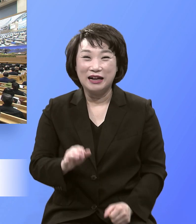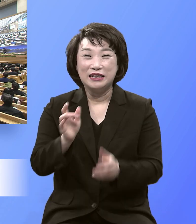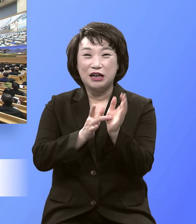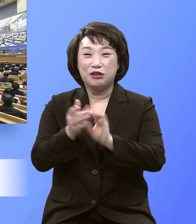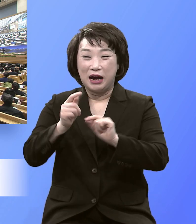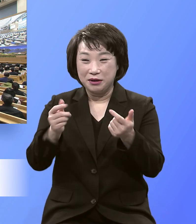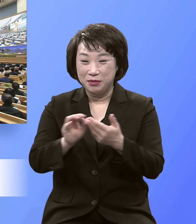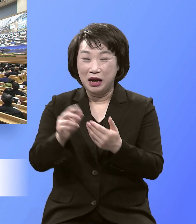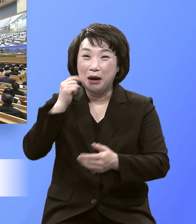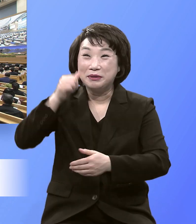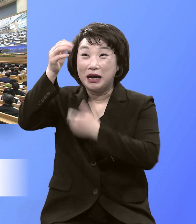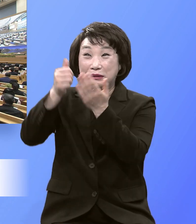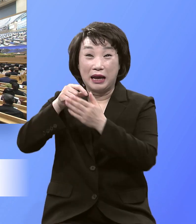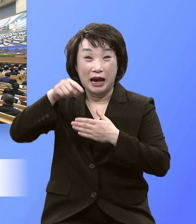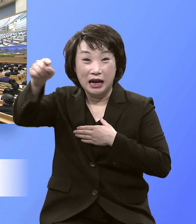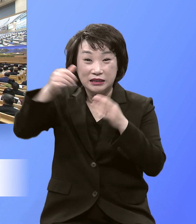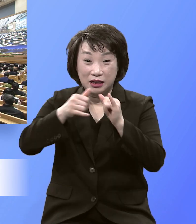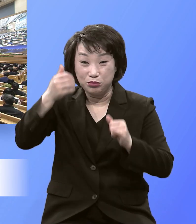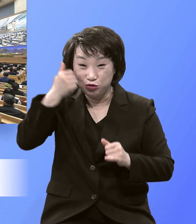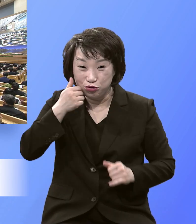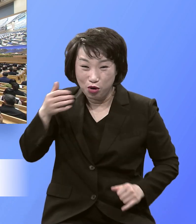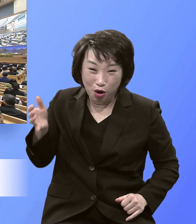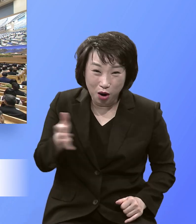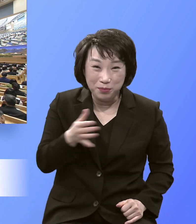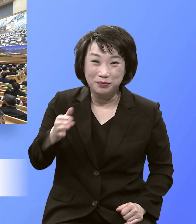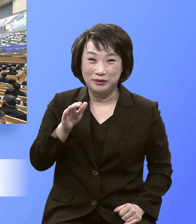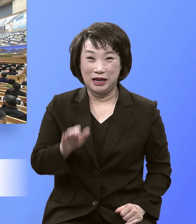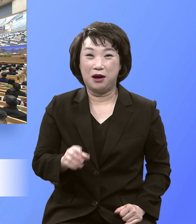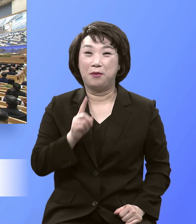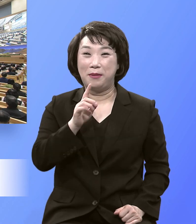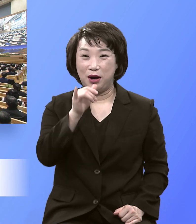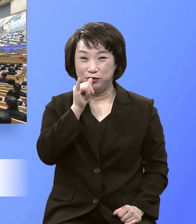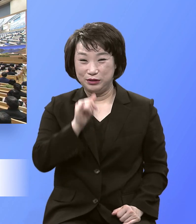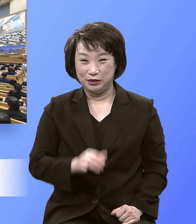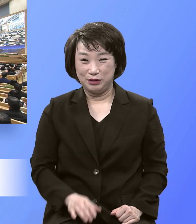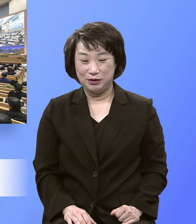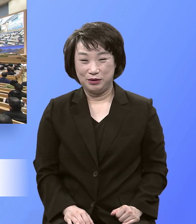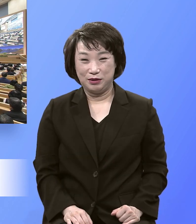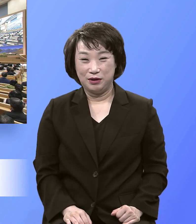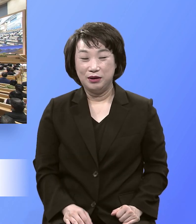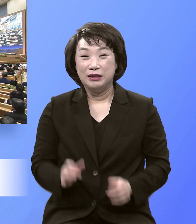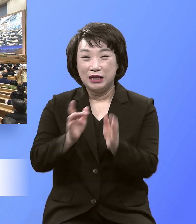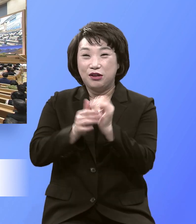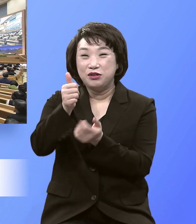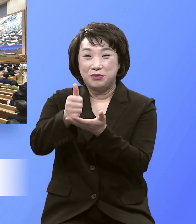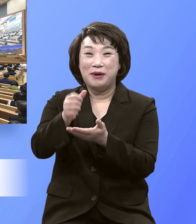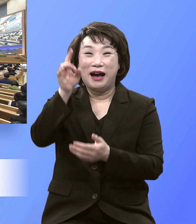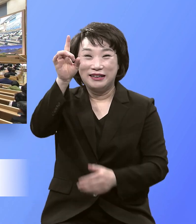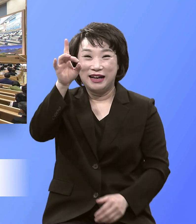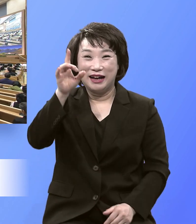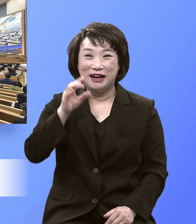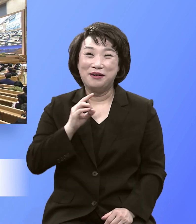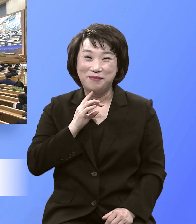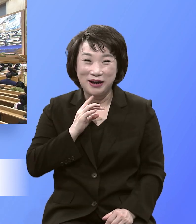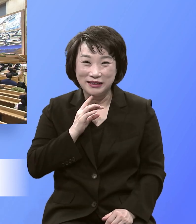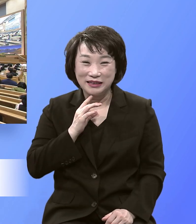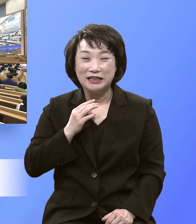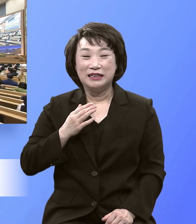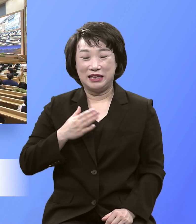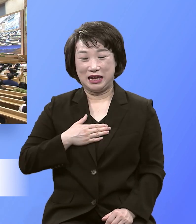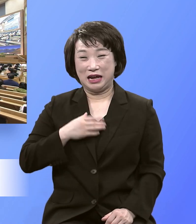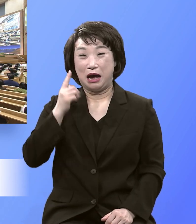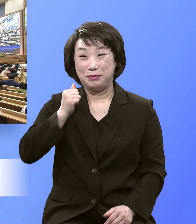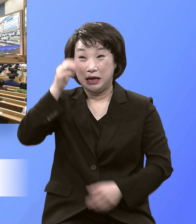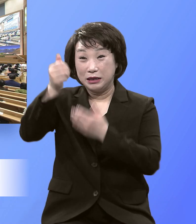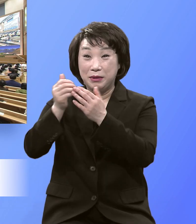나로 말미암지 않고는 아버지께 갈 자가 없다고 말했어요. 예수님만이 내가